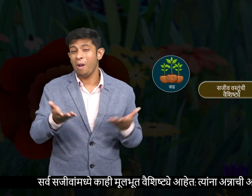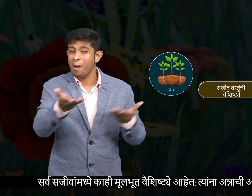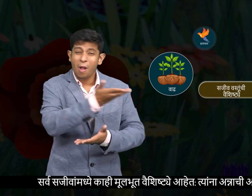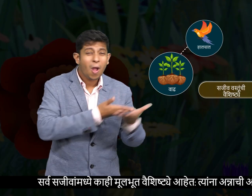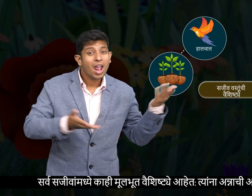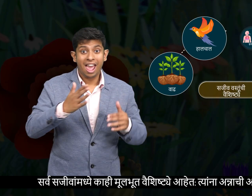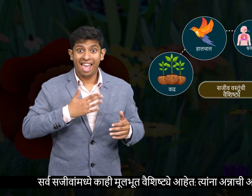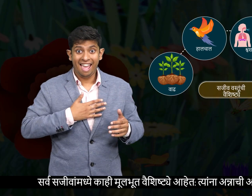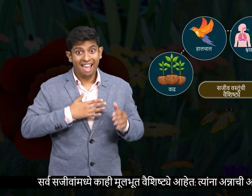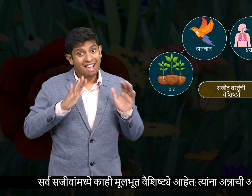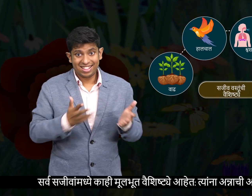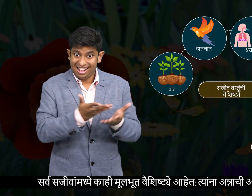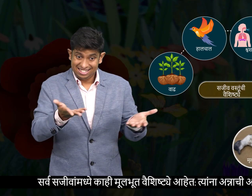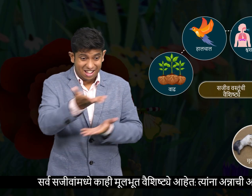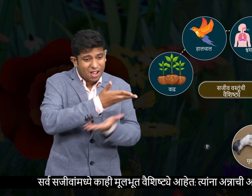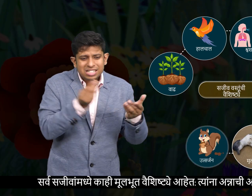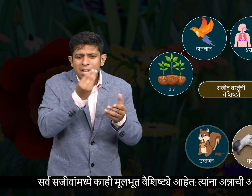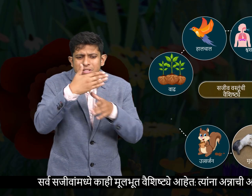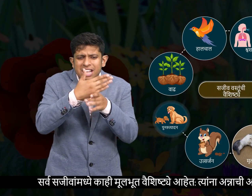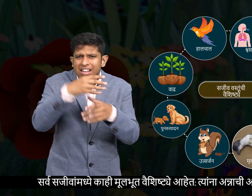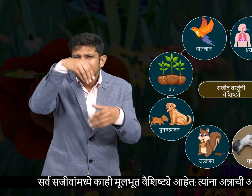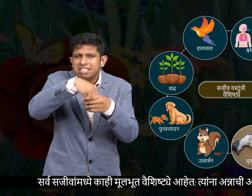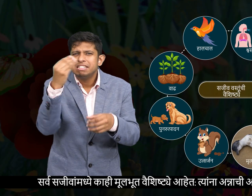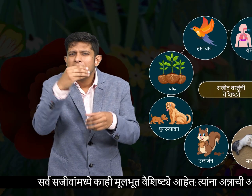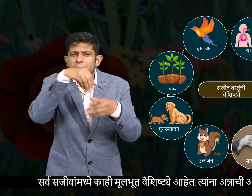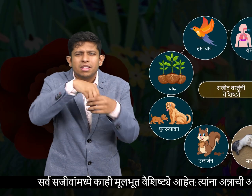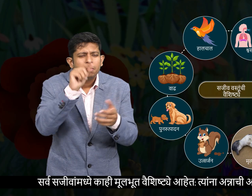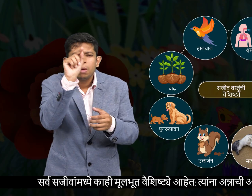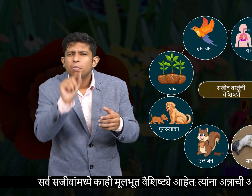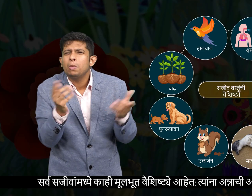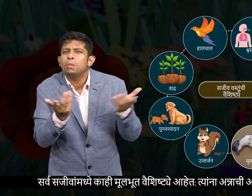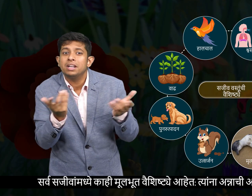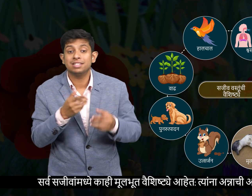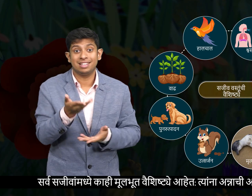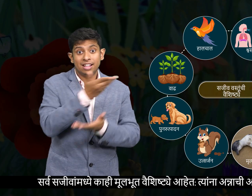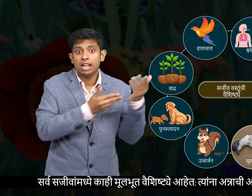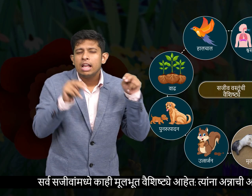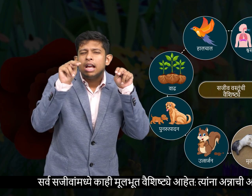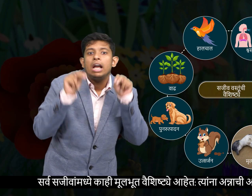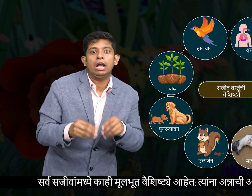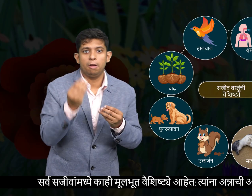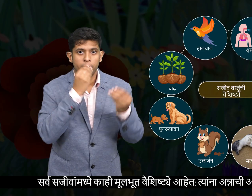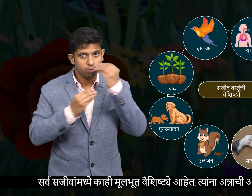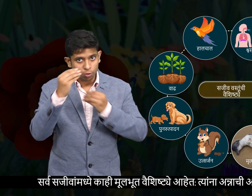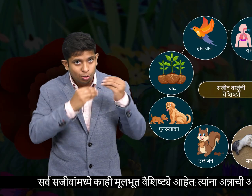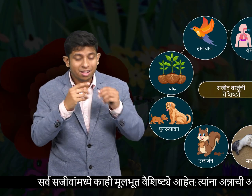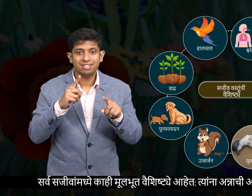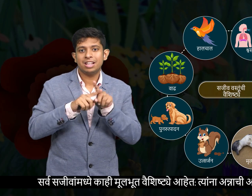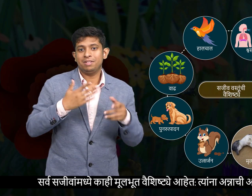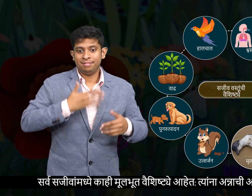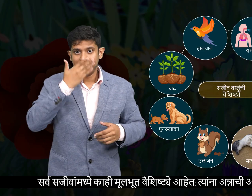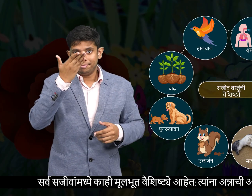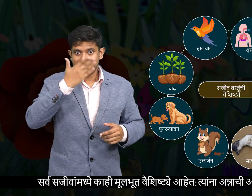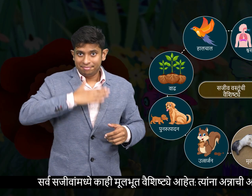सर्व सजीवांमध्ये काही मूलभूत वैशिष्ट्ये आहेत. त्यांना अन्नाची